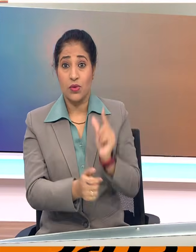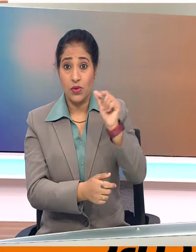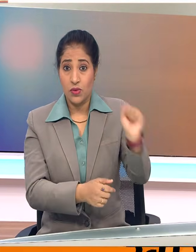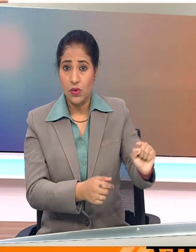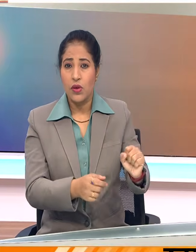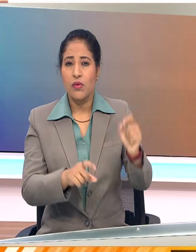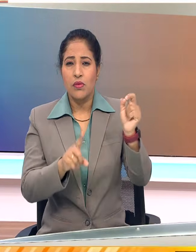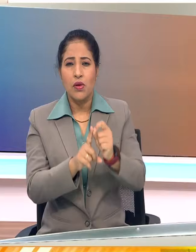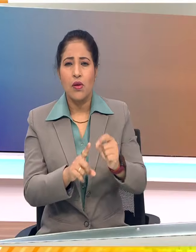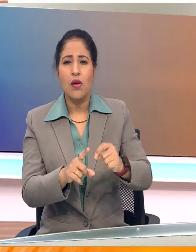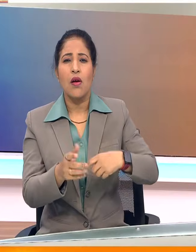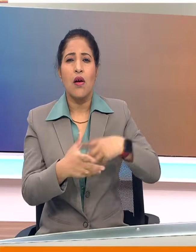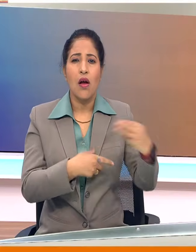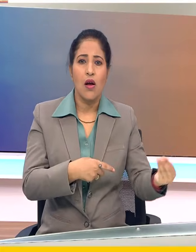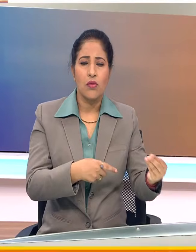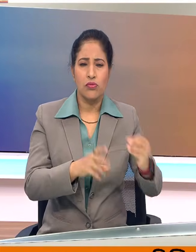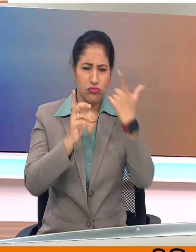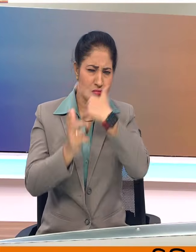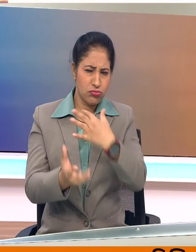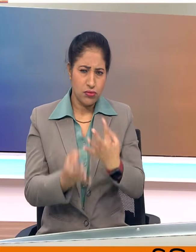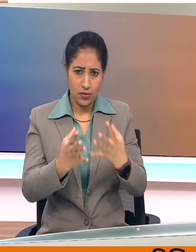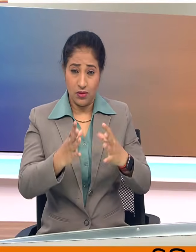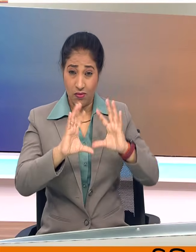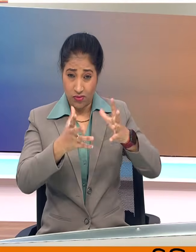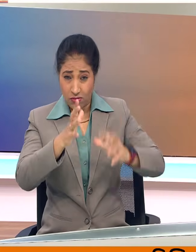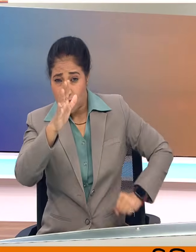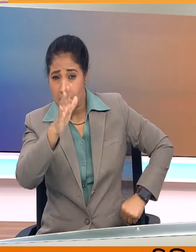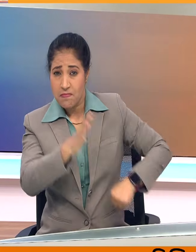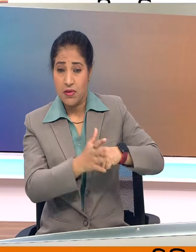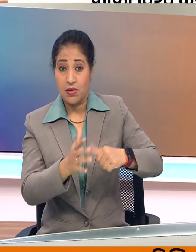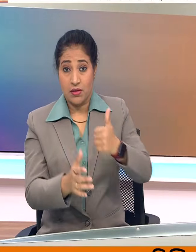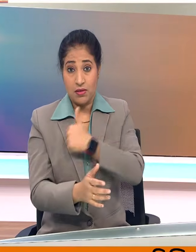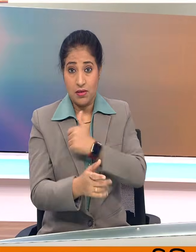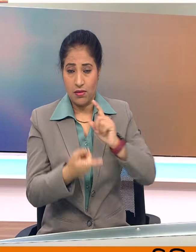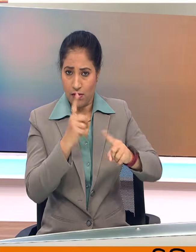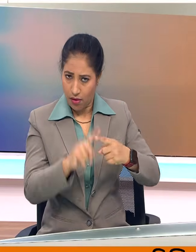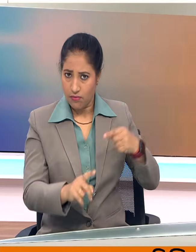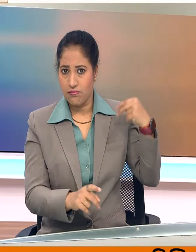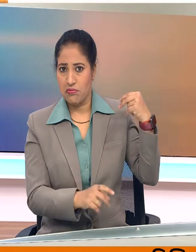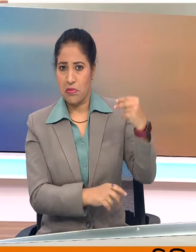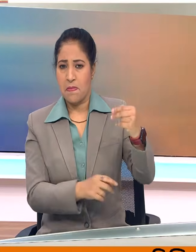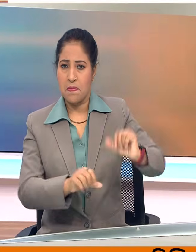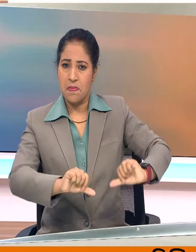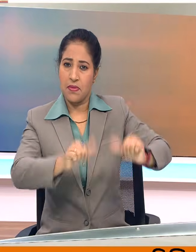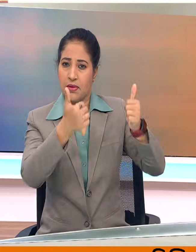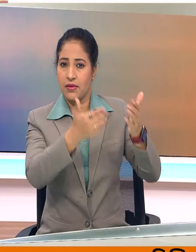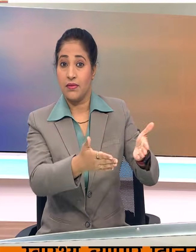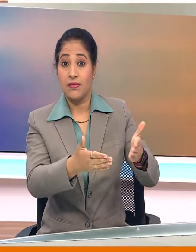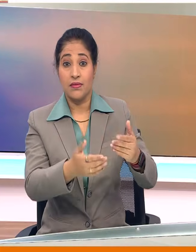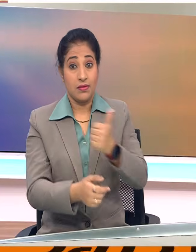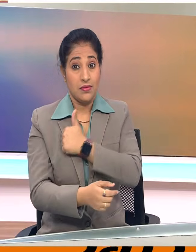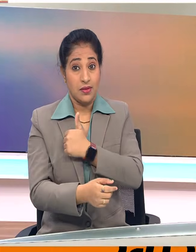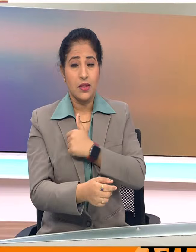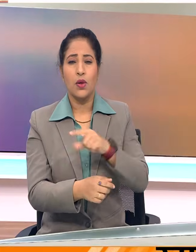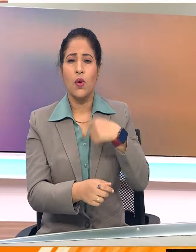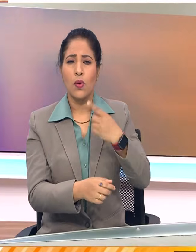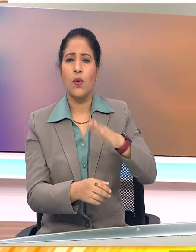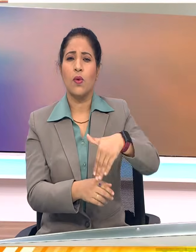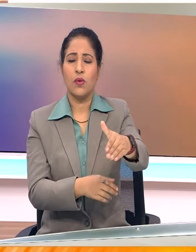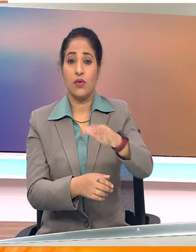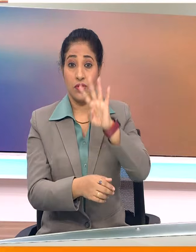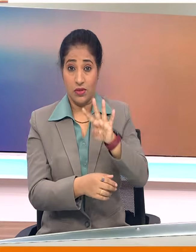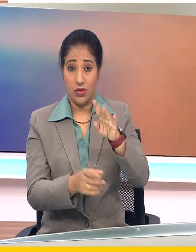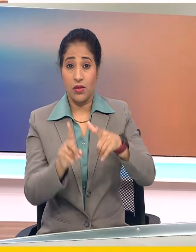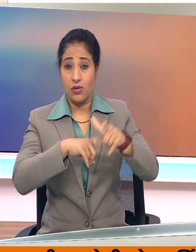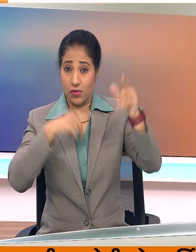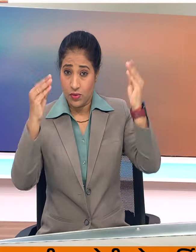पेनल्टी बॉक्स के बाहर से शानदार गोल करके कनाडा को ऐतिहासिक जीत दिला दी। अब कनाडा का सामना 4 जुलाई